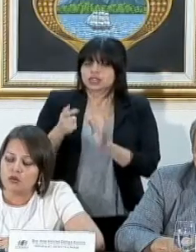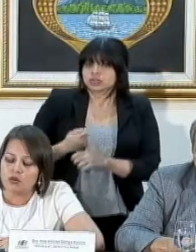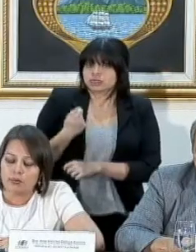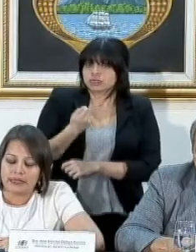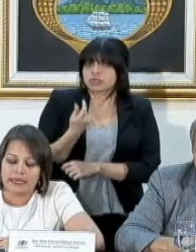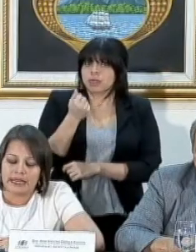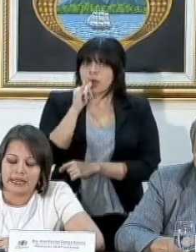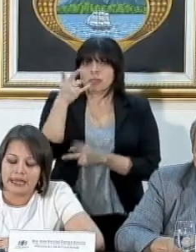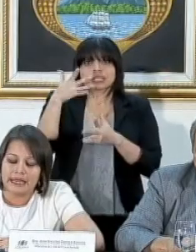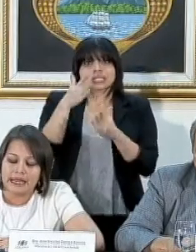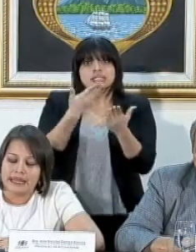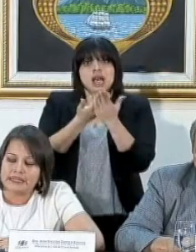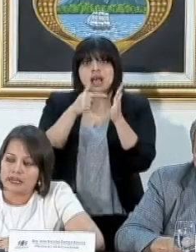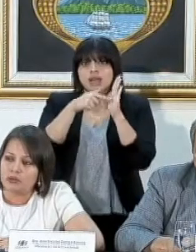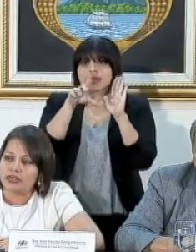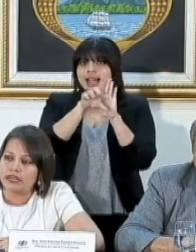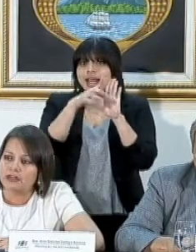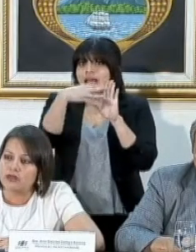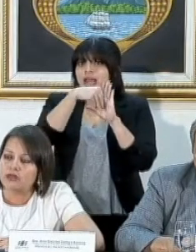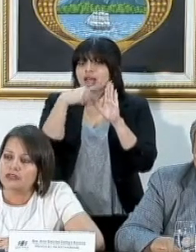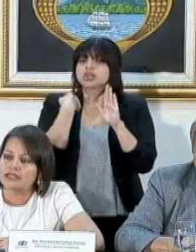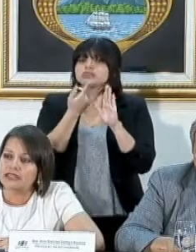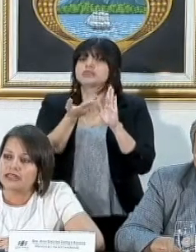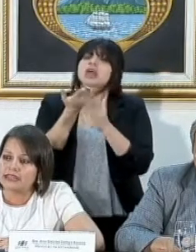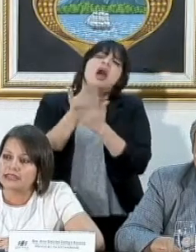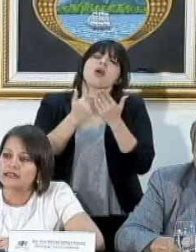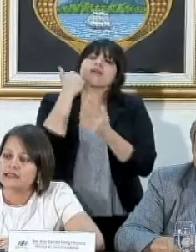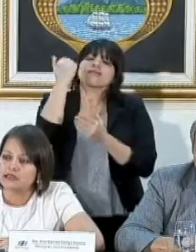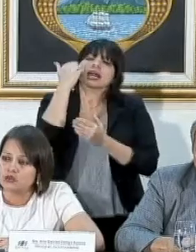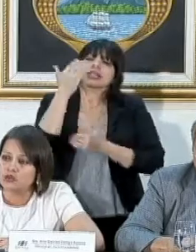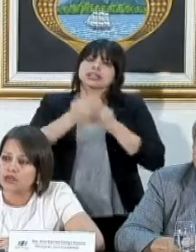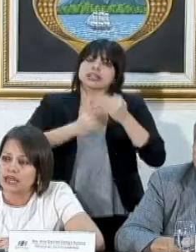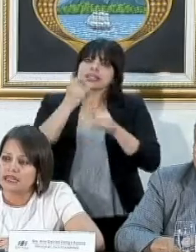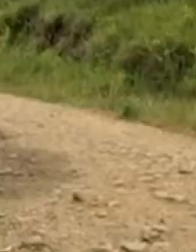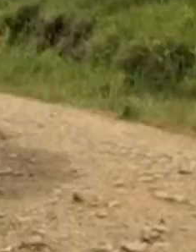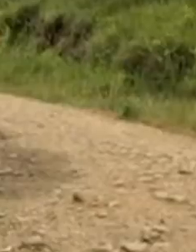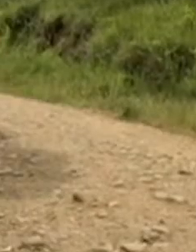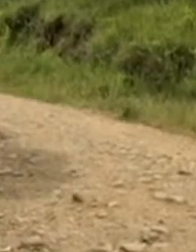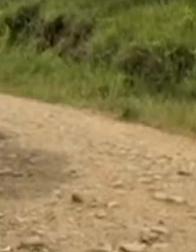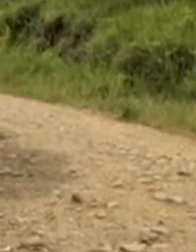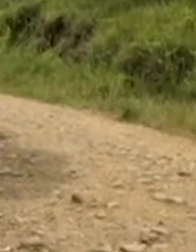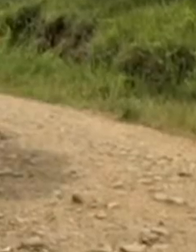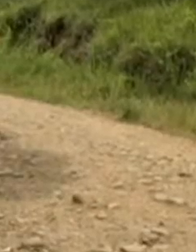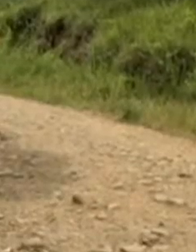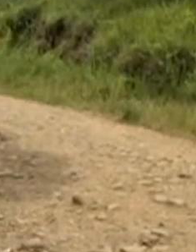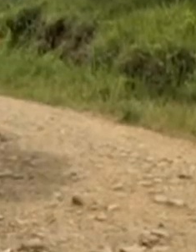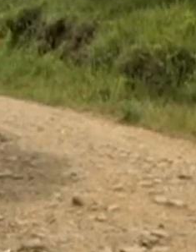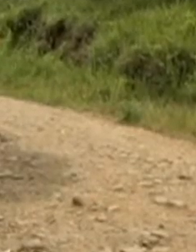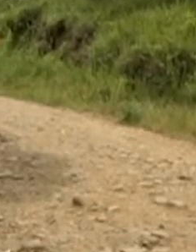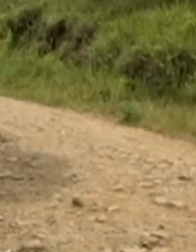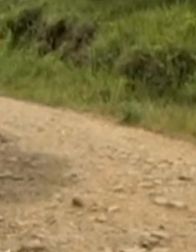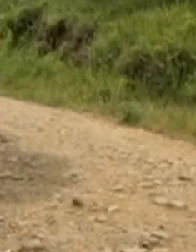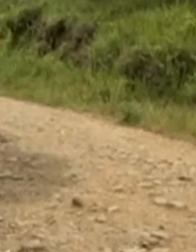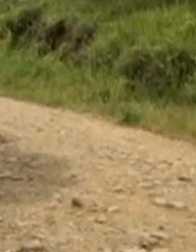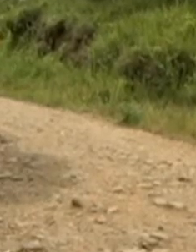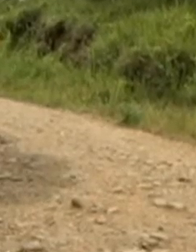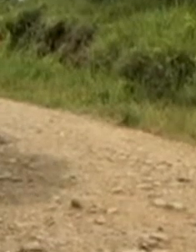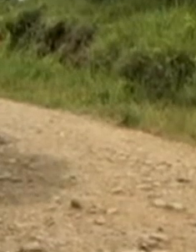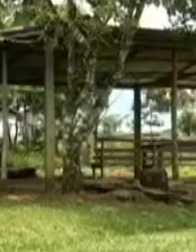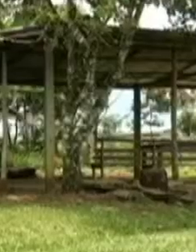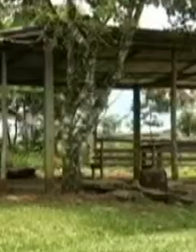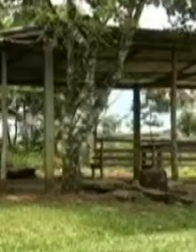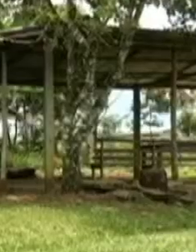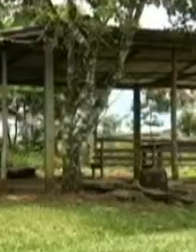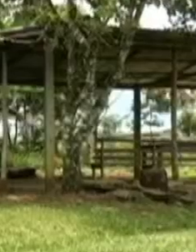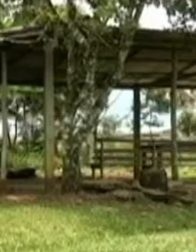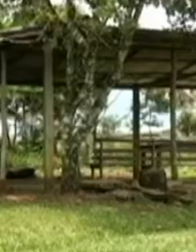indemnización, como lo plantea la ley, estaremos generando algunas facilidades interinstitucionales, porque el objetivo nuestro es garantizar la